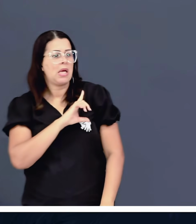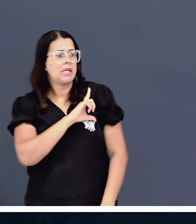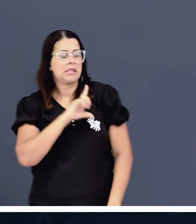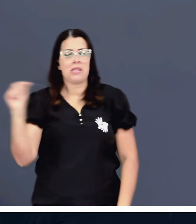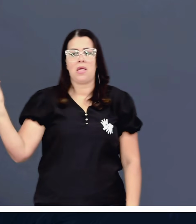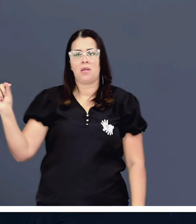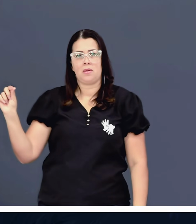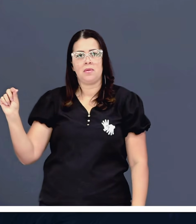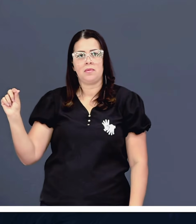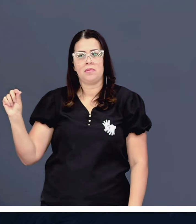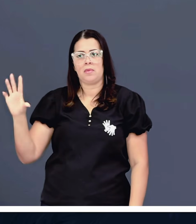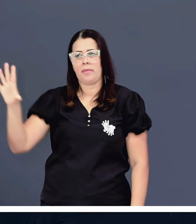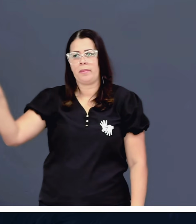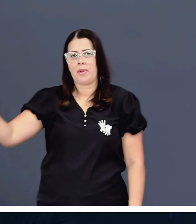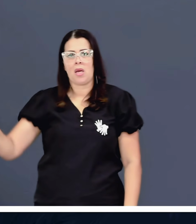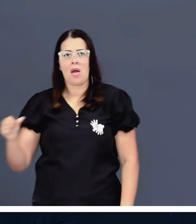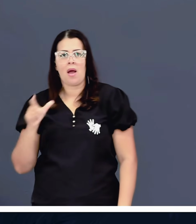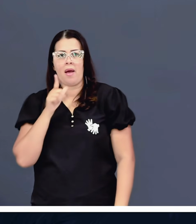pegar a água.